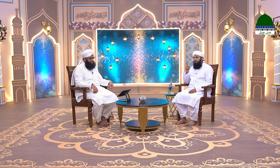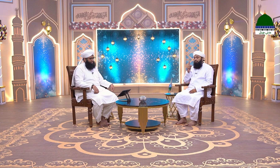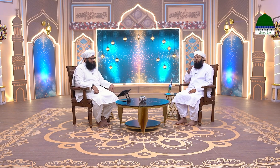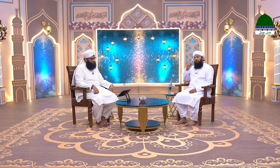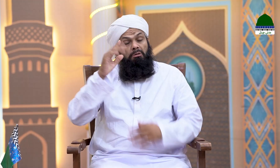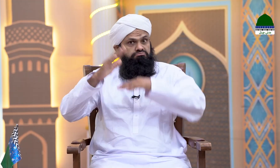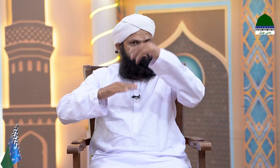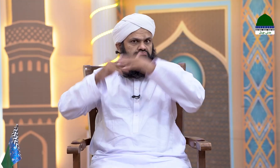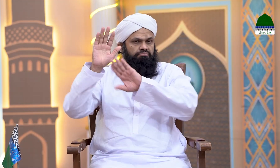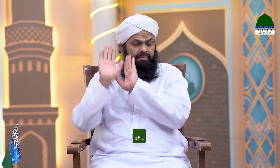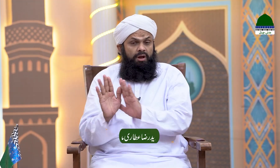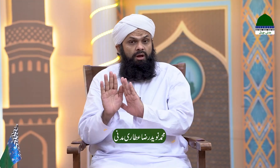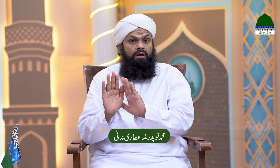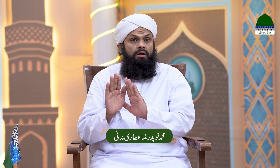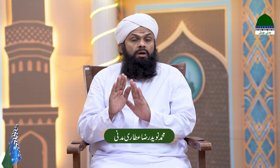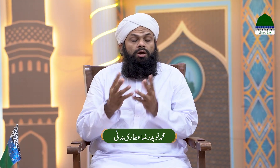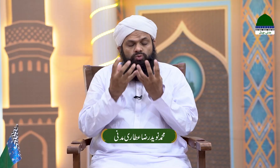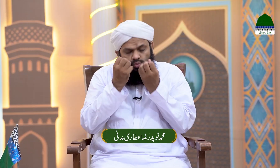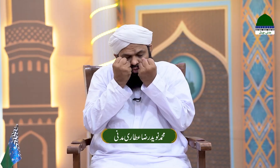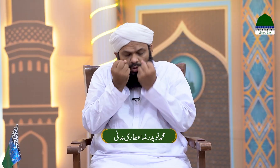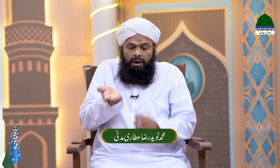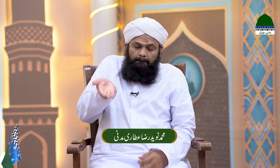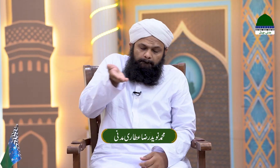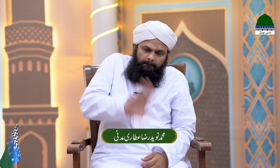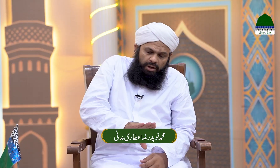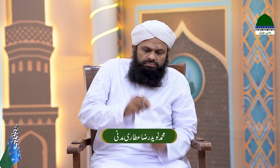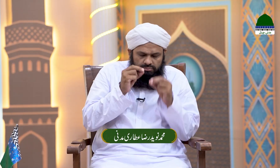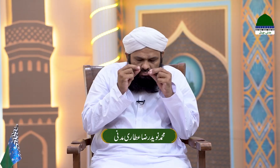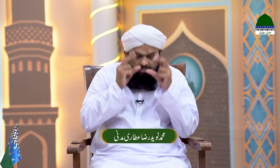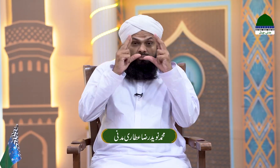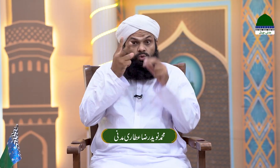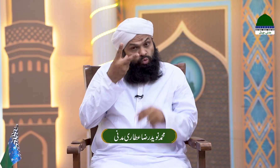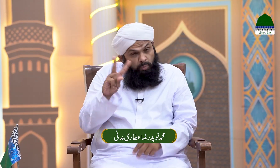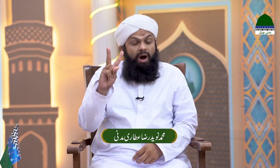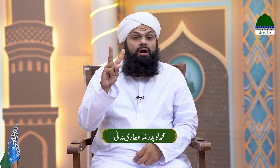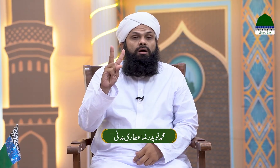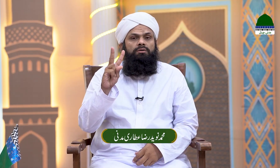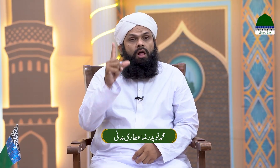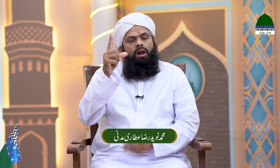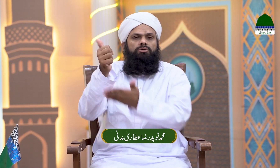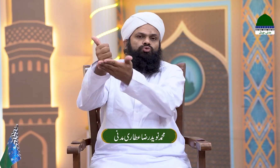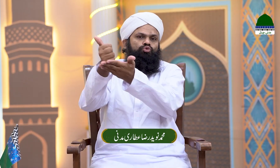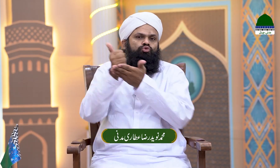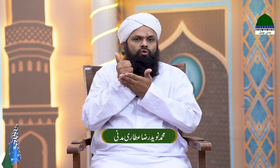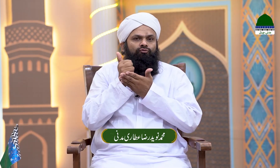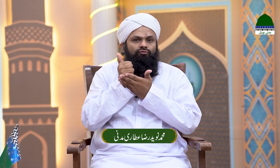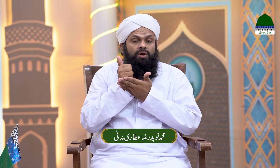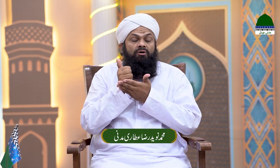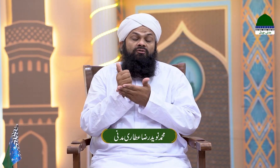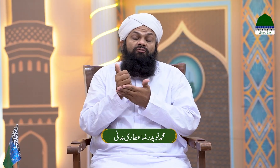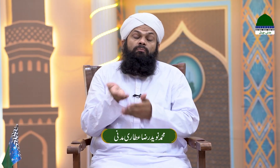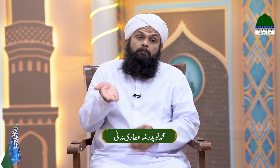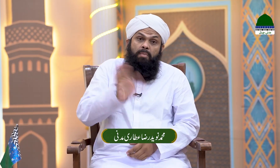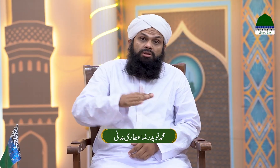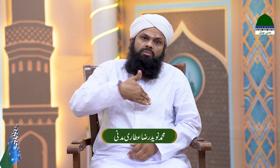اس اللہ کے لیے جس نے ہمیں مر جانے کے بعد زندہ کیا، یعنی سونے کے بعد زندہ کیا، بیدار کیا، اور اسی کی طرف